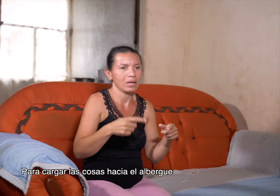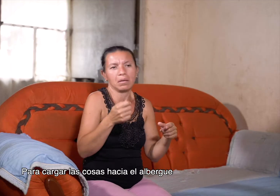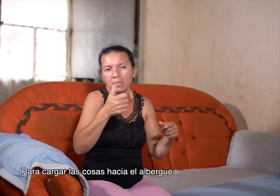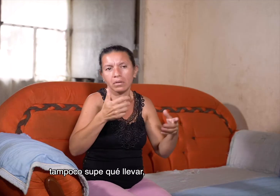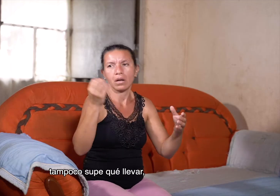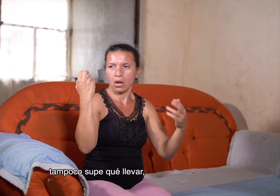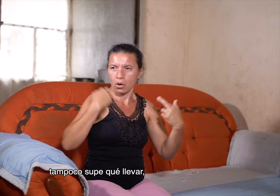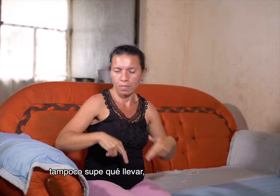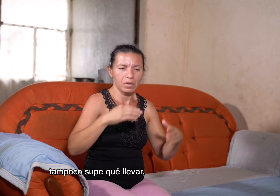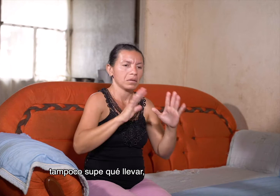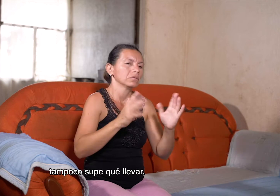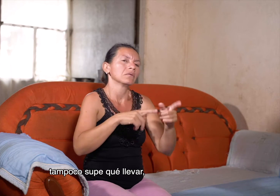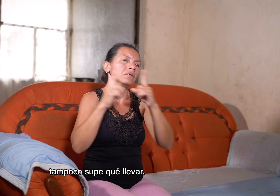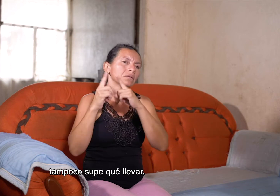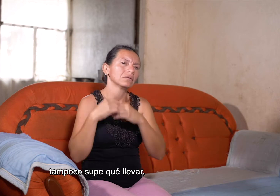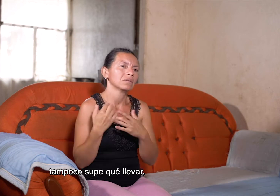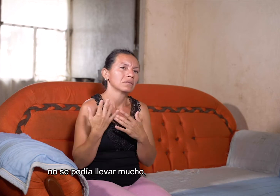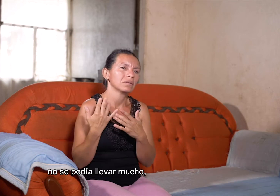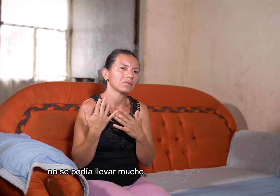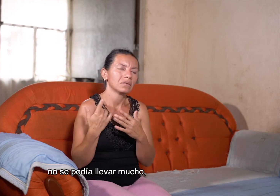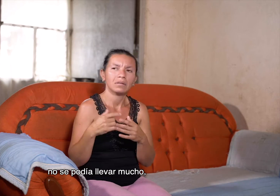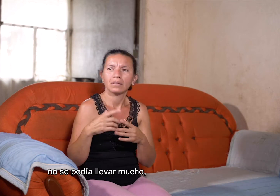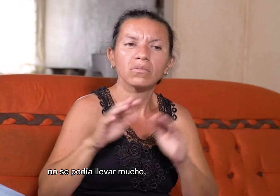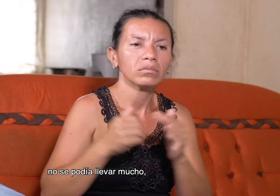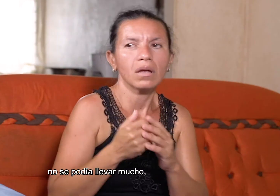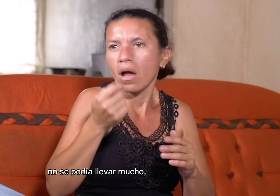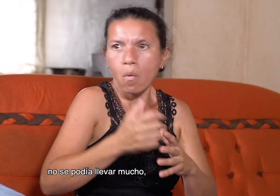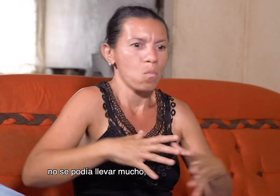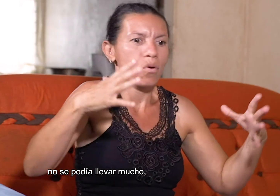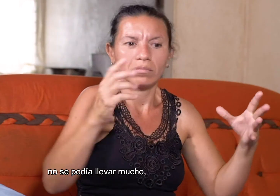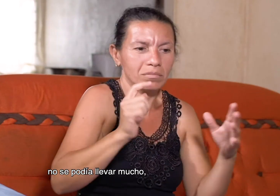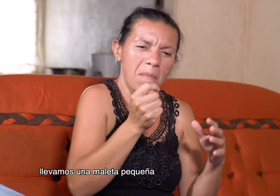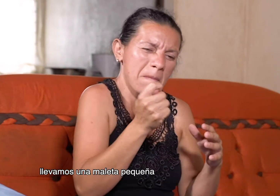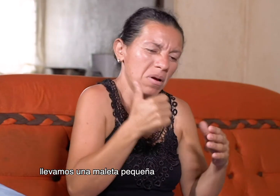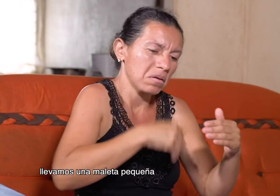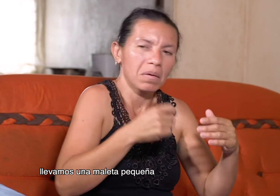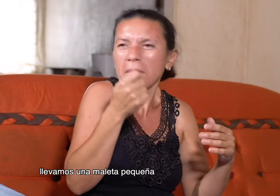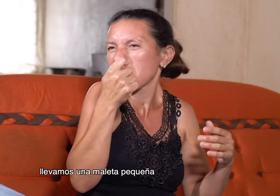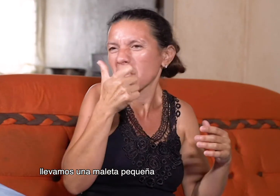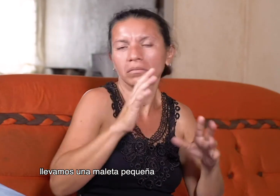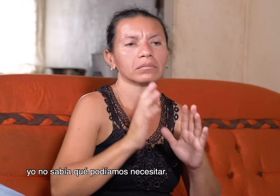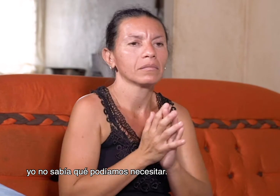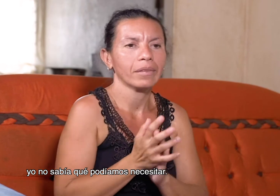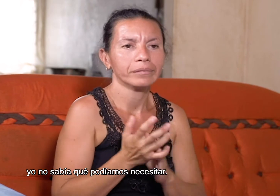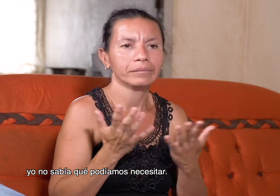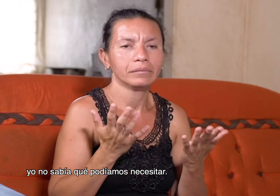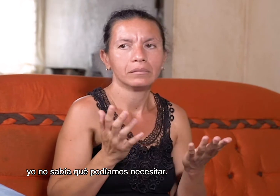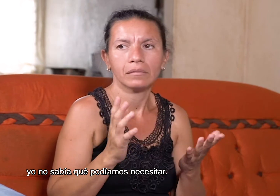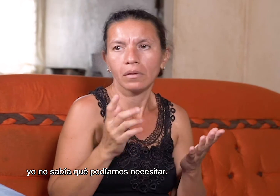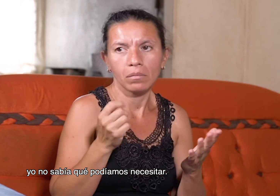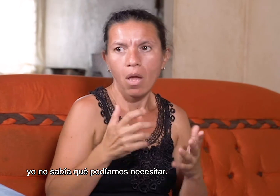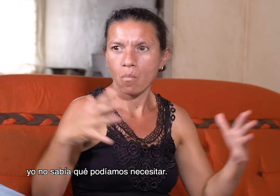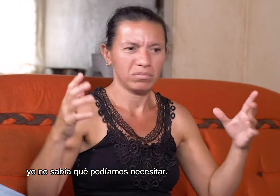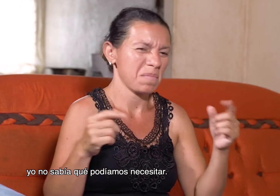hacia el albergue, tampoco supe qué llevar. No se podía llevar mucho. Llevamos solo una maleta pequeña y no sabía